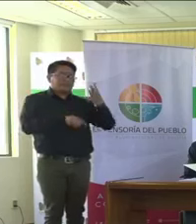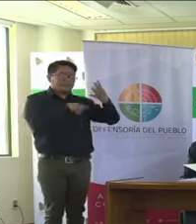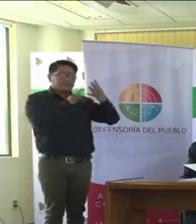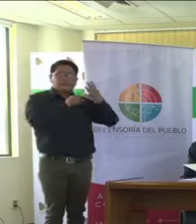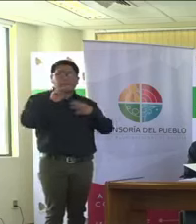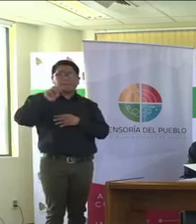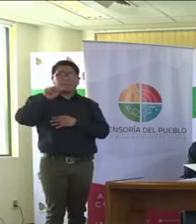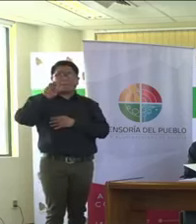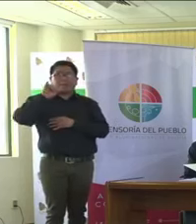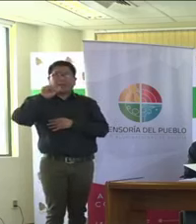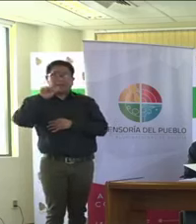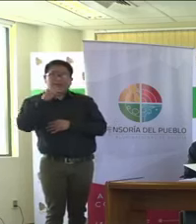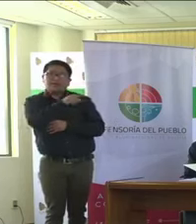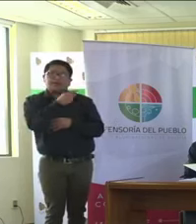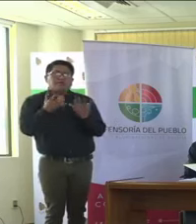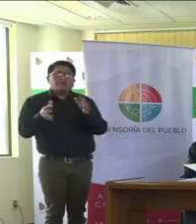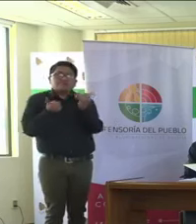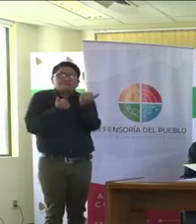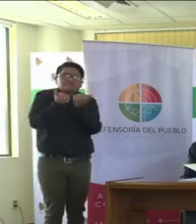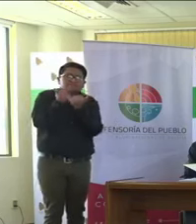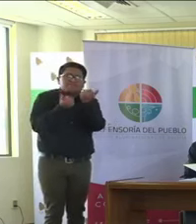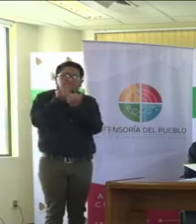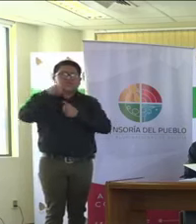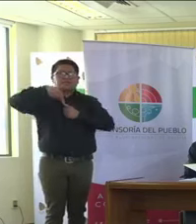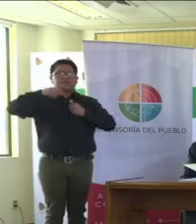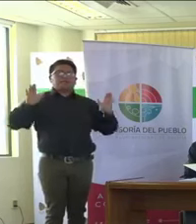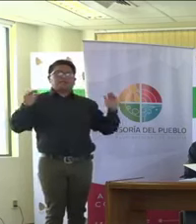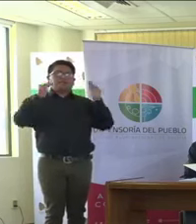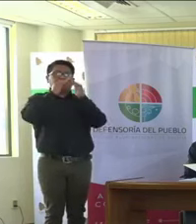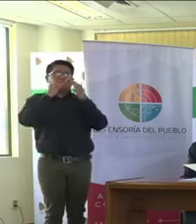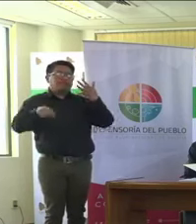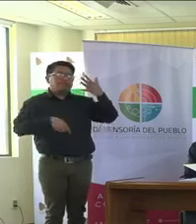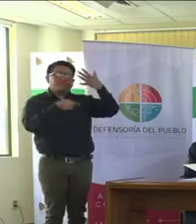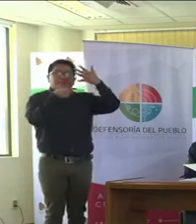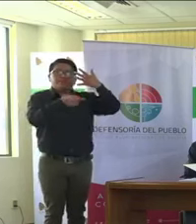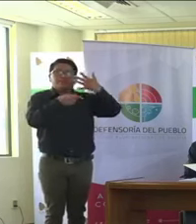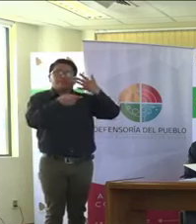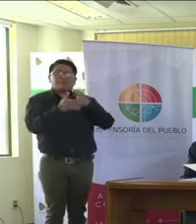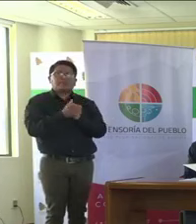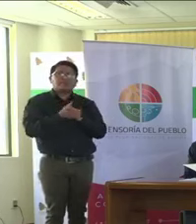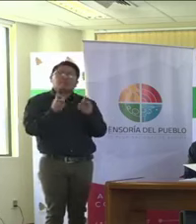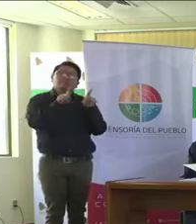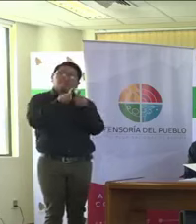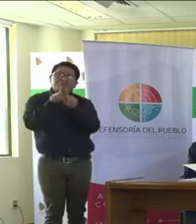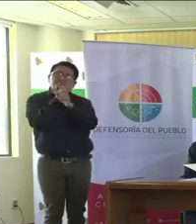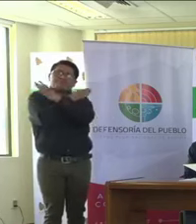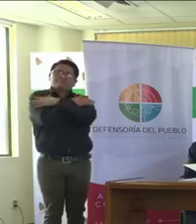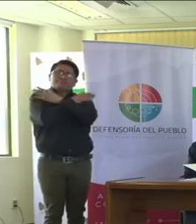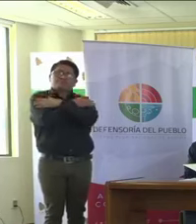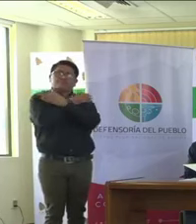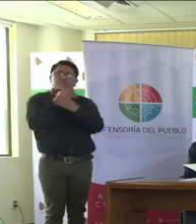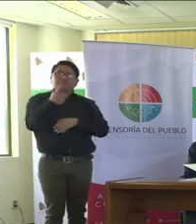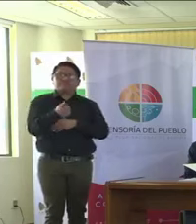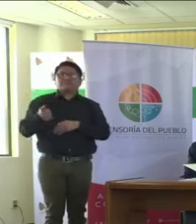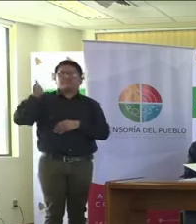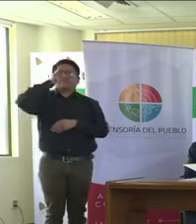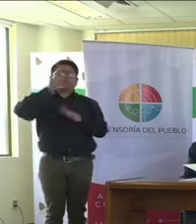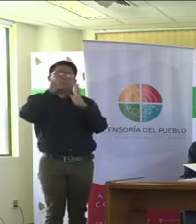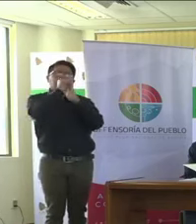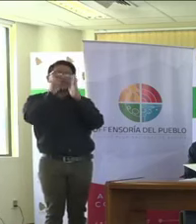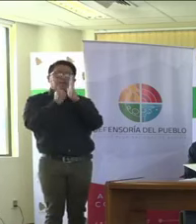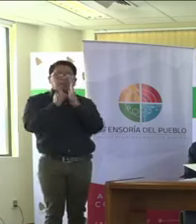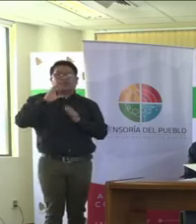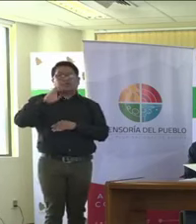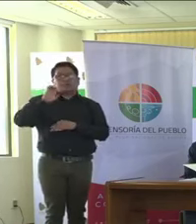Uceda, administradora de CIES Regional La Paz. Saludamos también al doctor Julio Vargas, jefe médico CIES Regional La